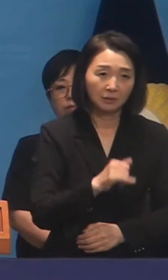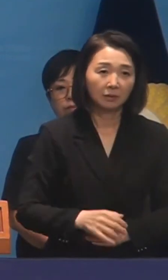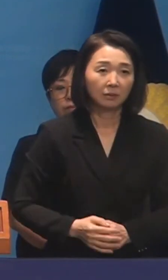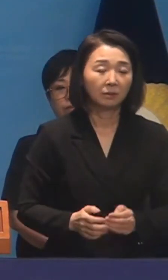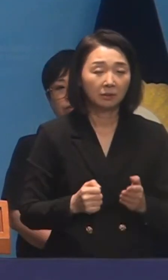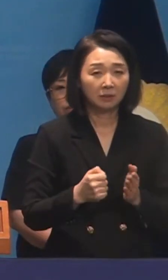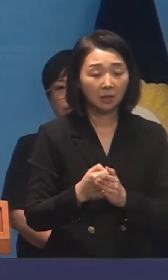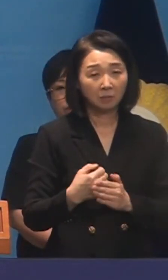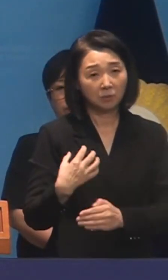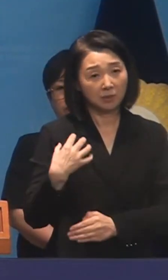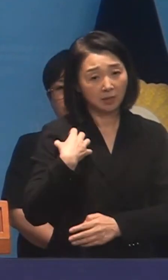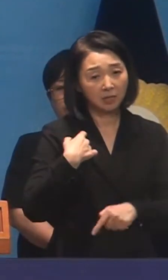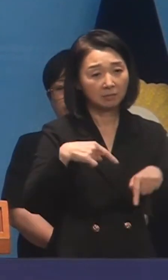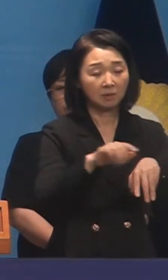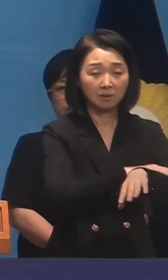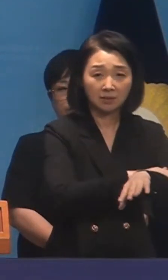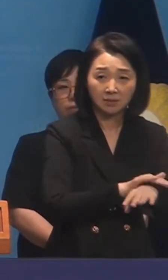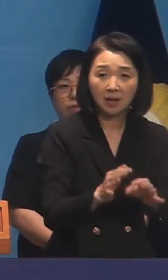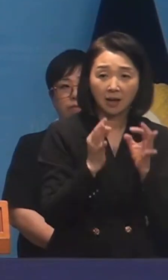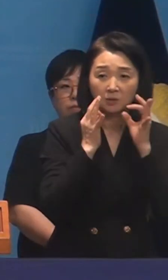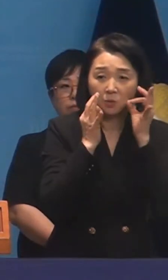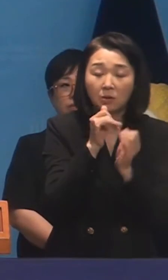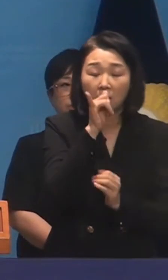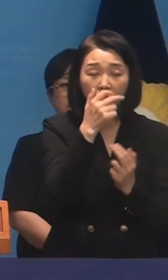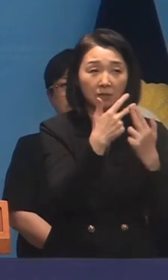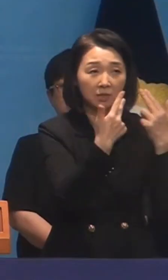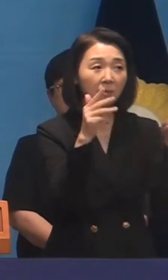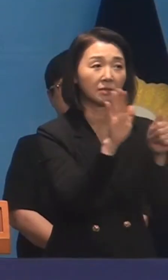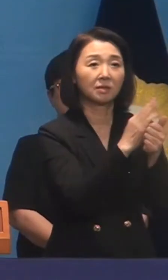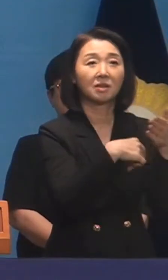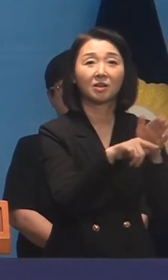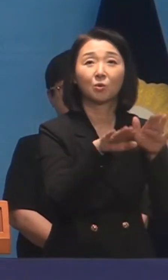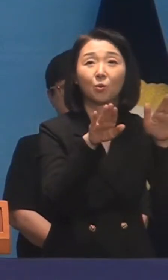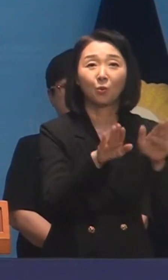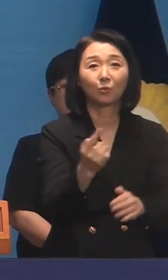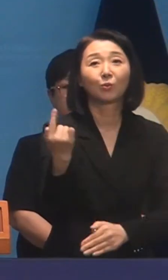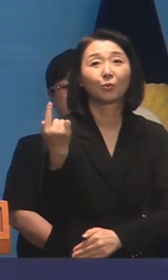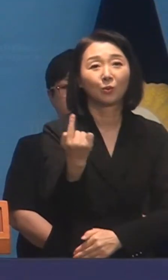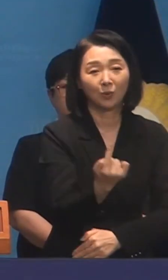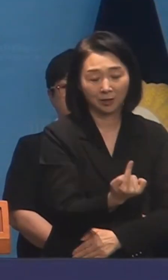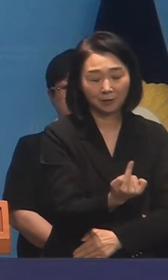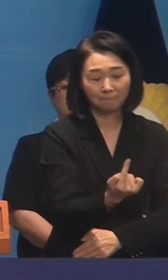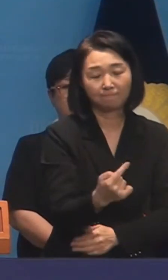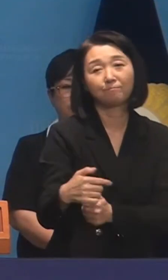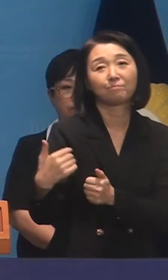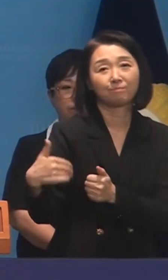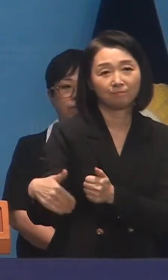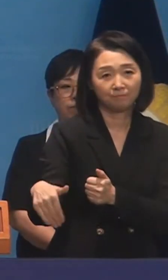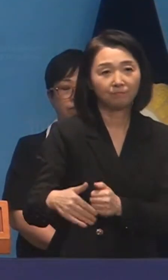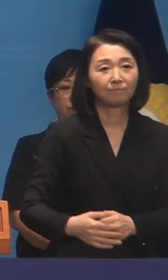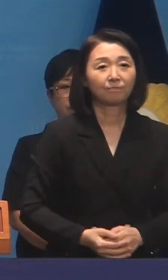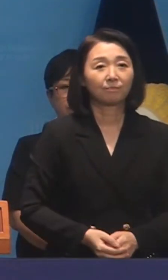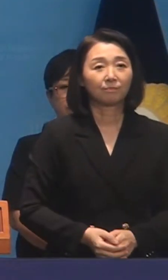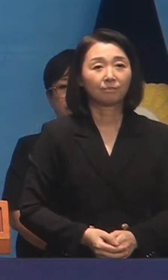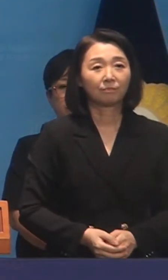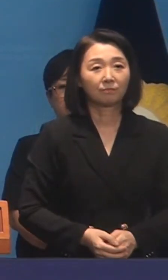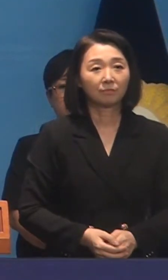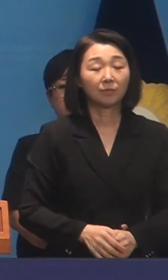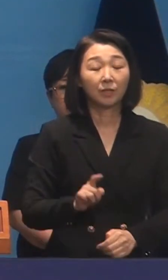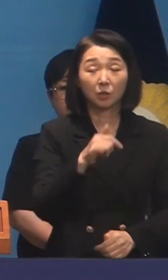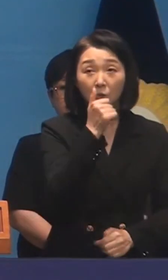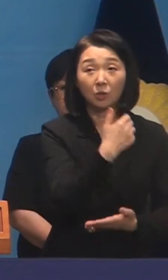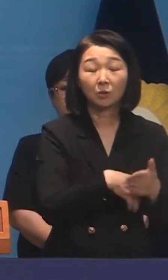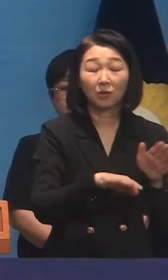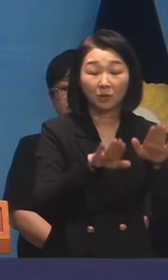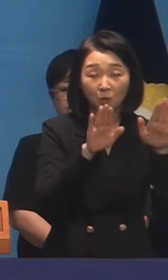때문에 책임의 정치를 다하고 있는 이재명 후보를 지지하기 위해서 이 자리를 만들어달라고 요청이 있었던 것이고, 그것을 소개하기